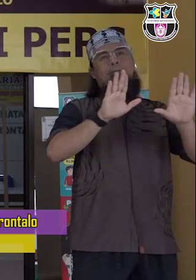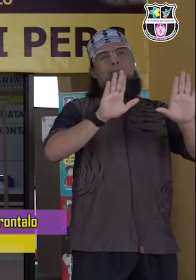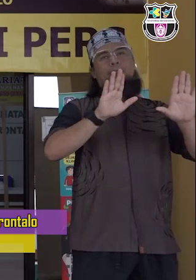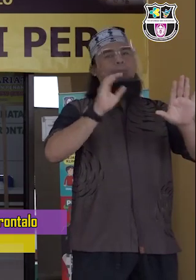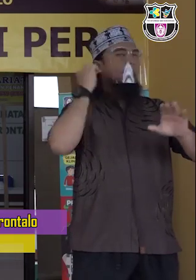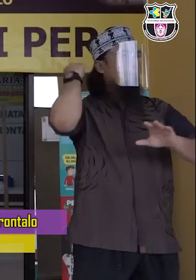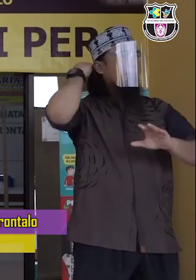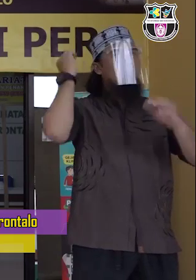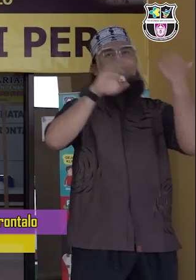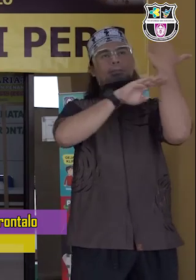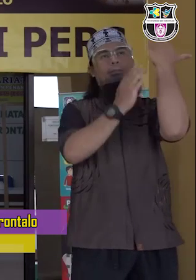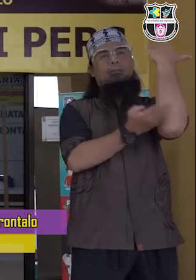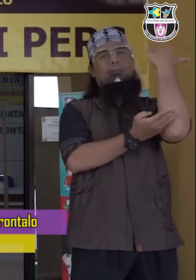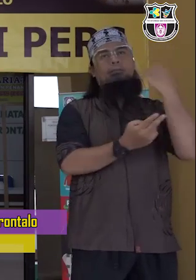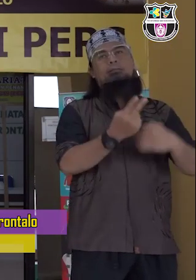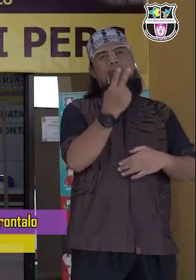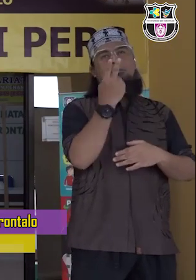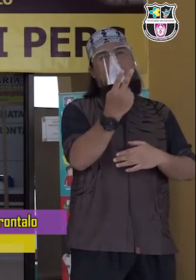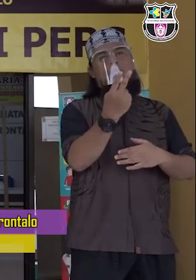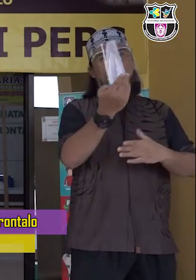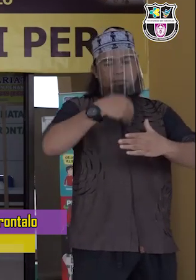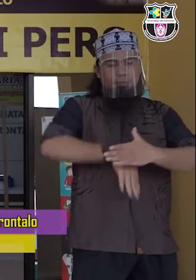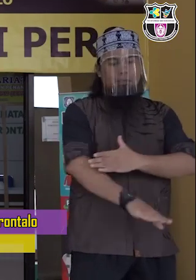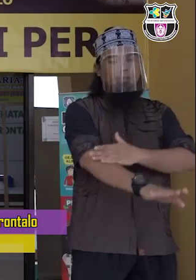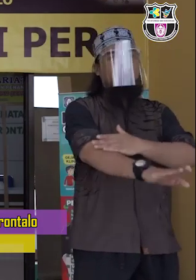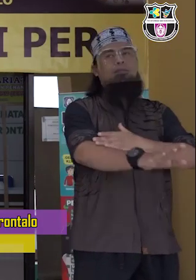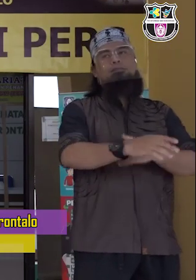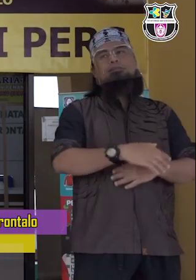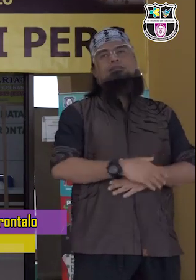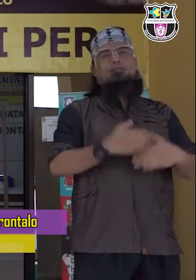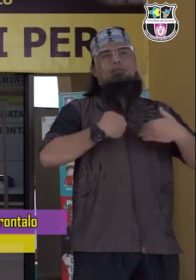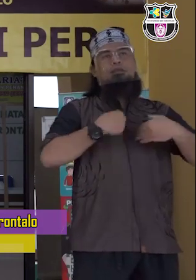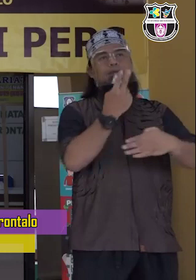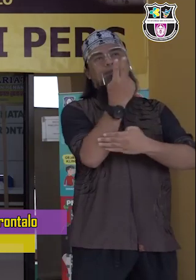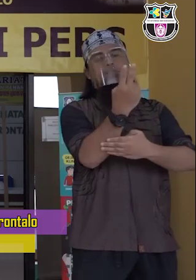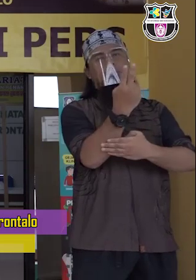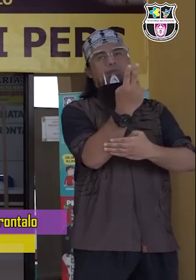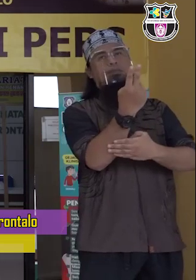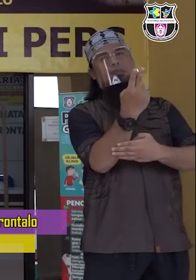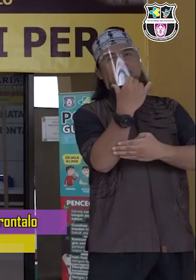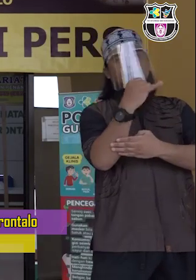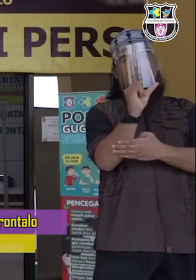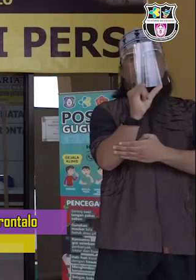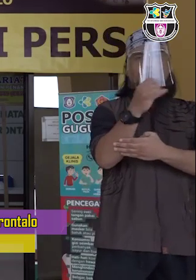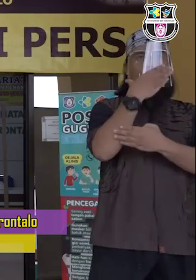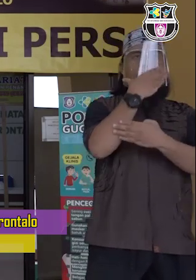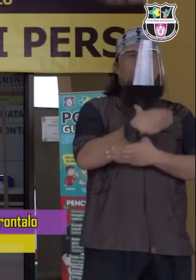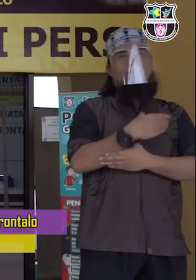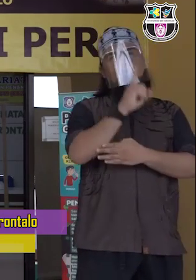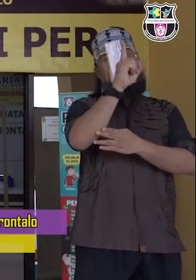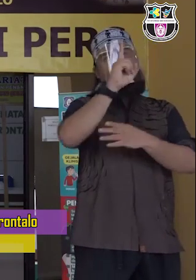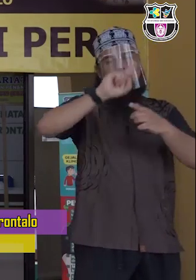hamil, kemudian ada 2 ibu melahirkan, kemudian ada 2 yang umur di bawah 1